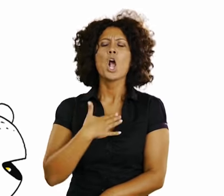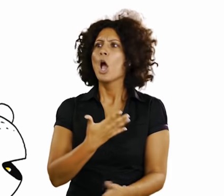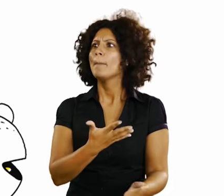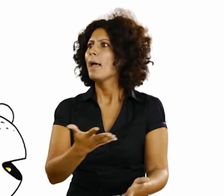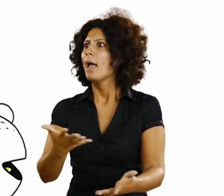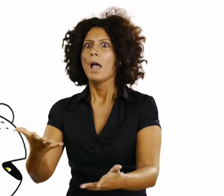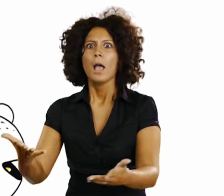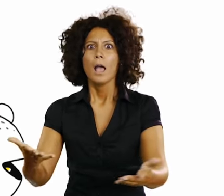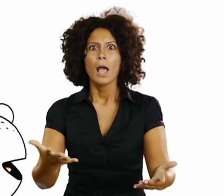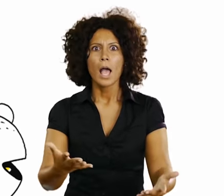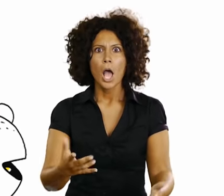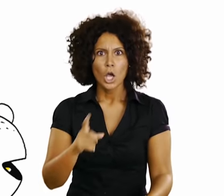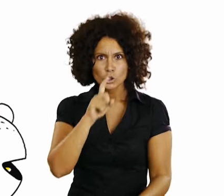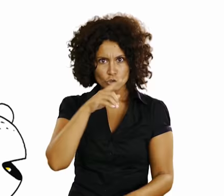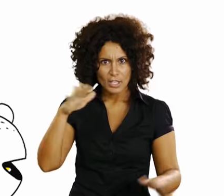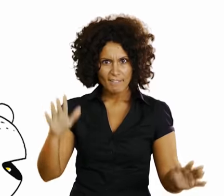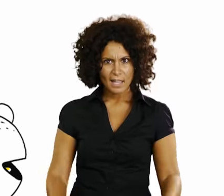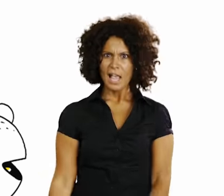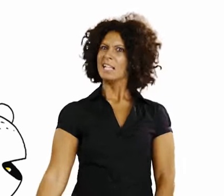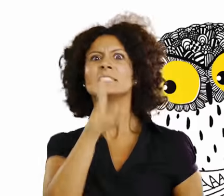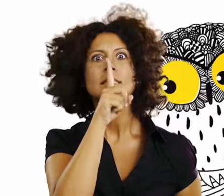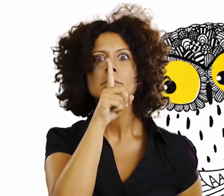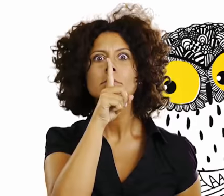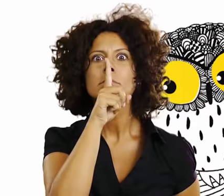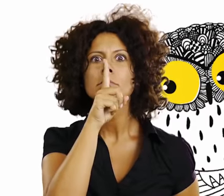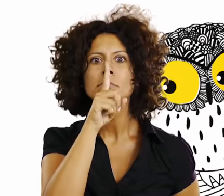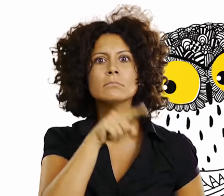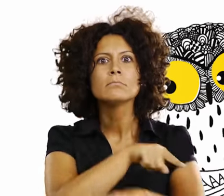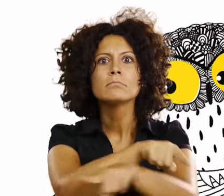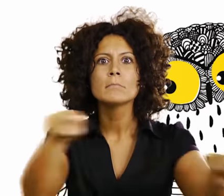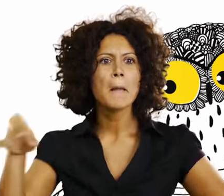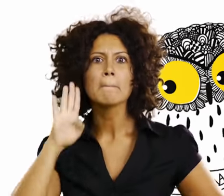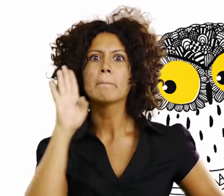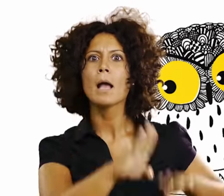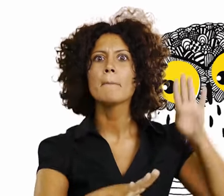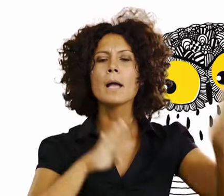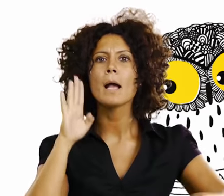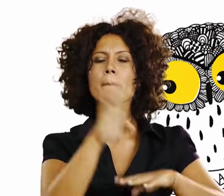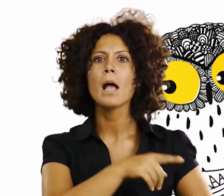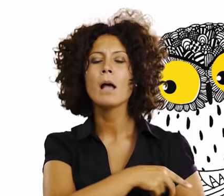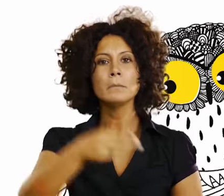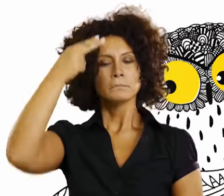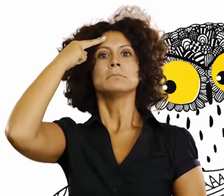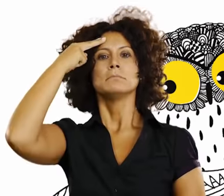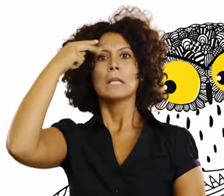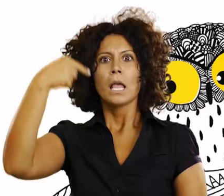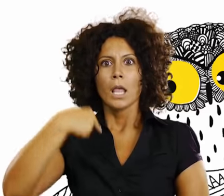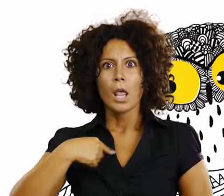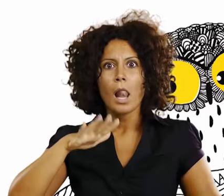È stato... Civetta gridò: Zitti! Avete tutti ricordato a Lumaca la